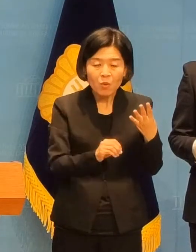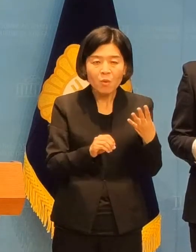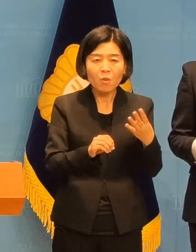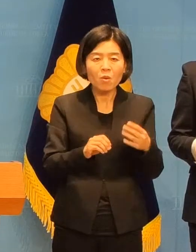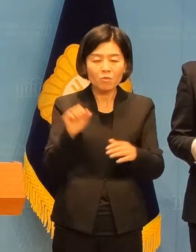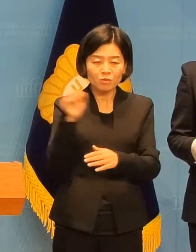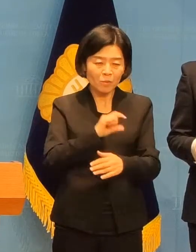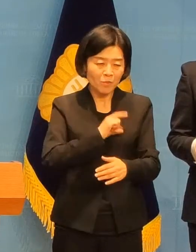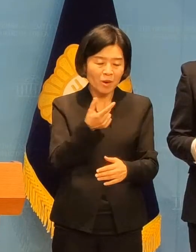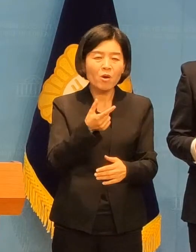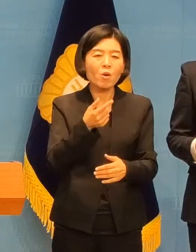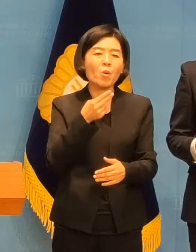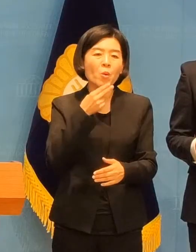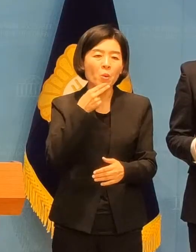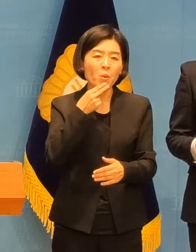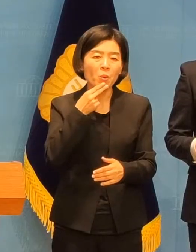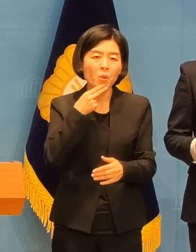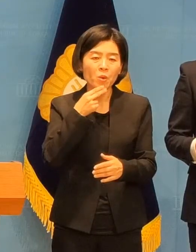그중